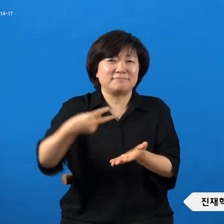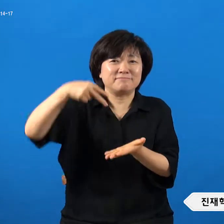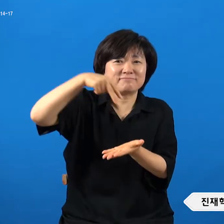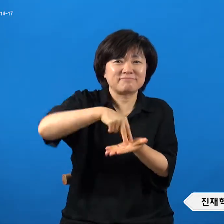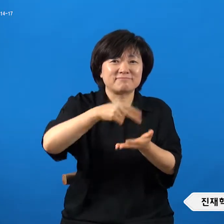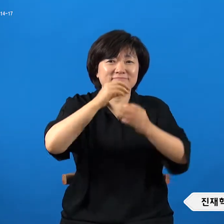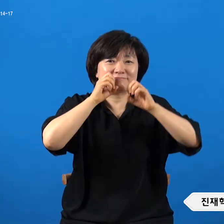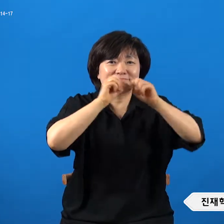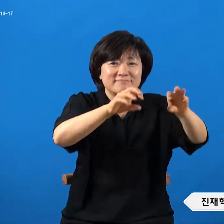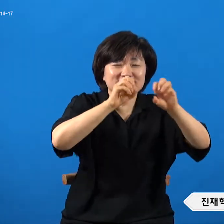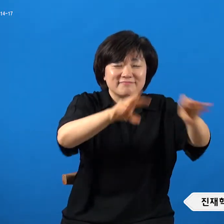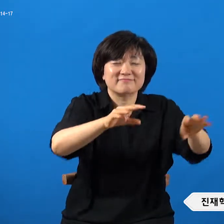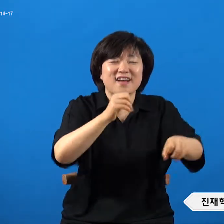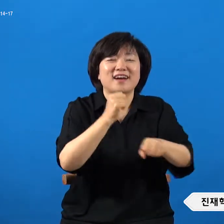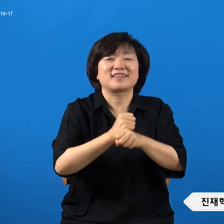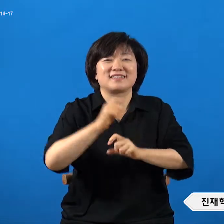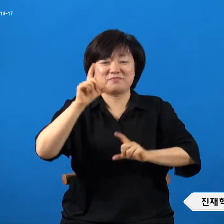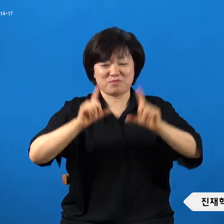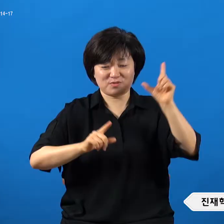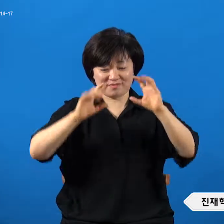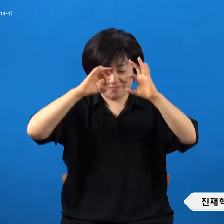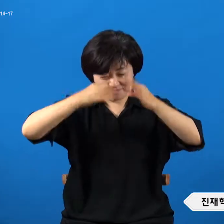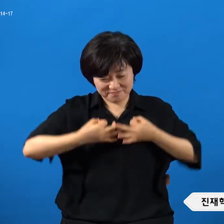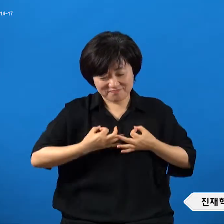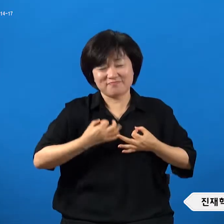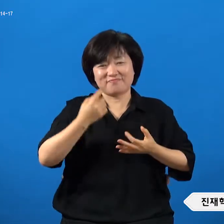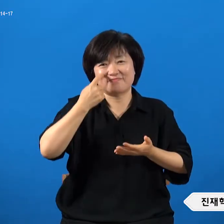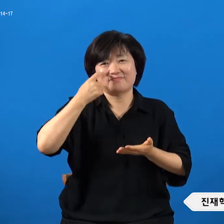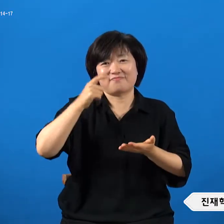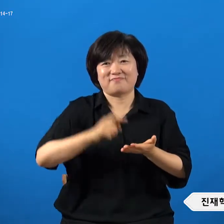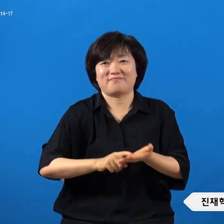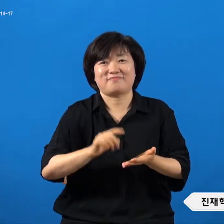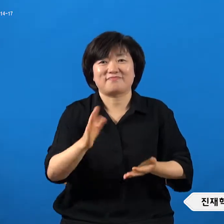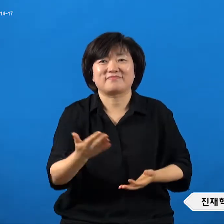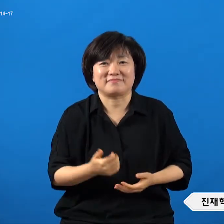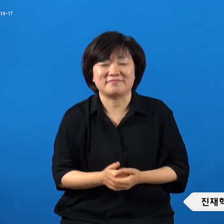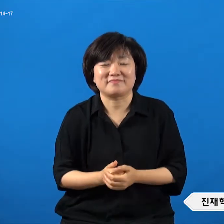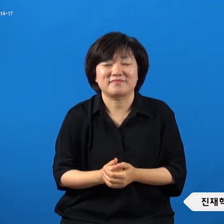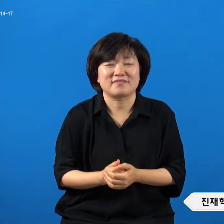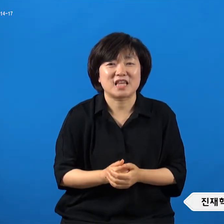수밖에 없는 자신을 발견하는 모습을 성경은